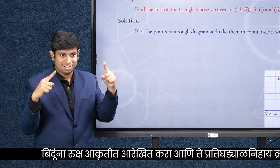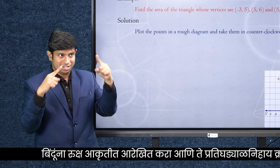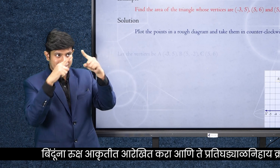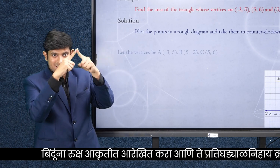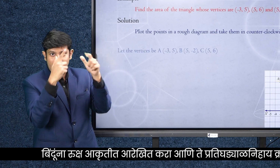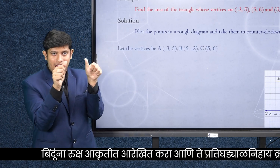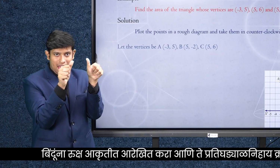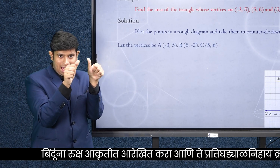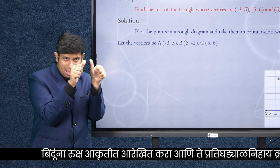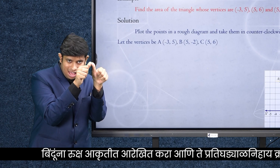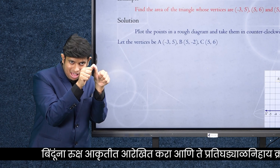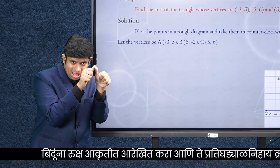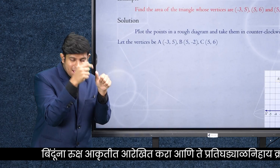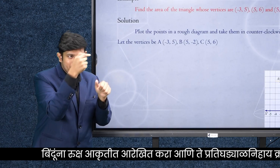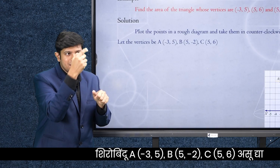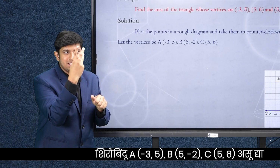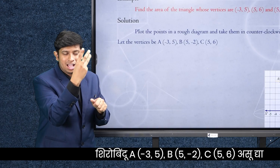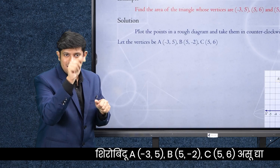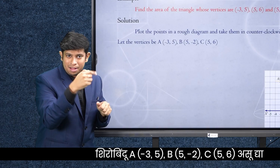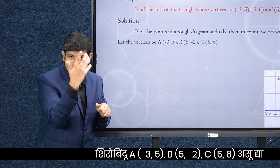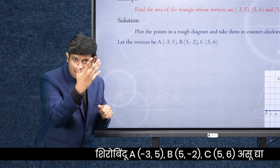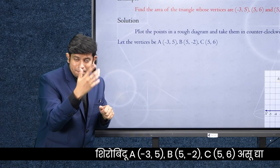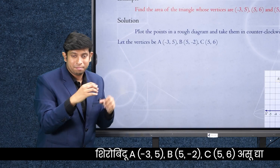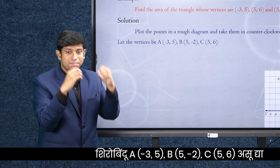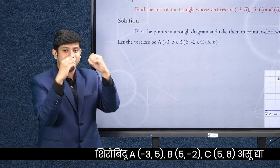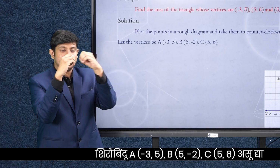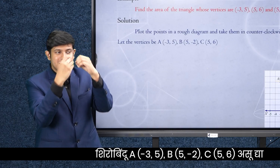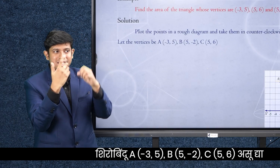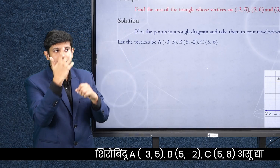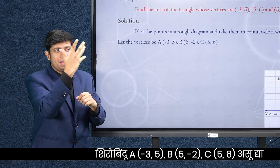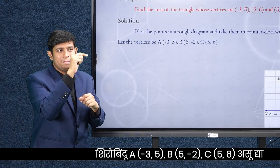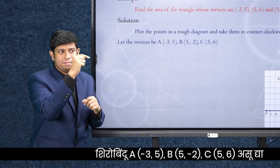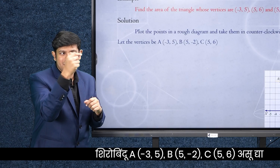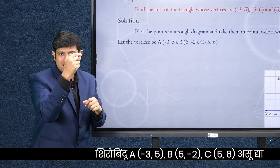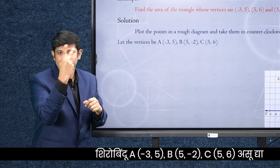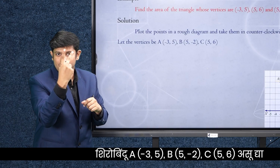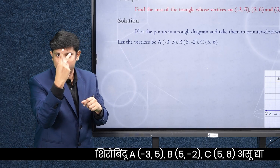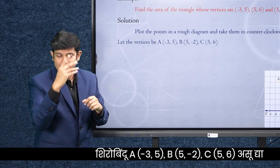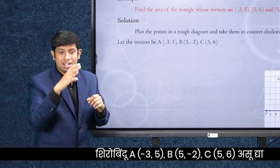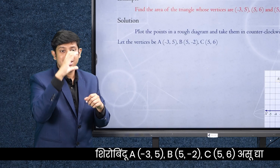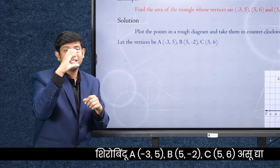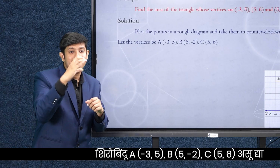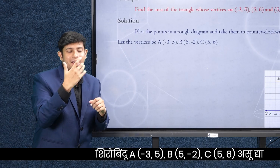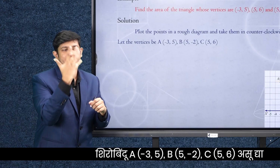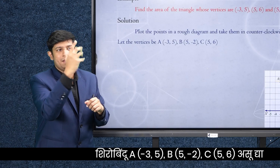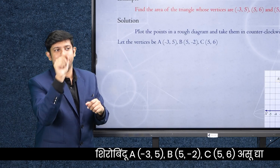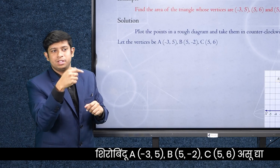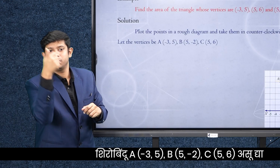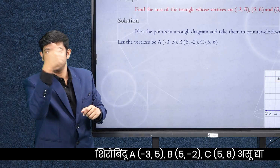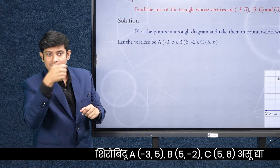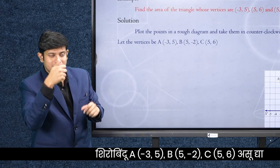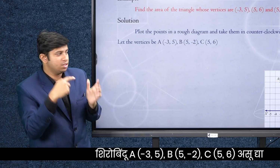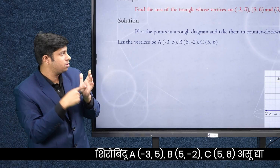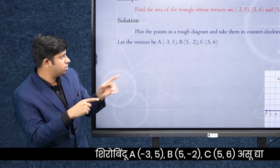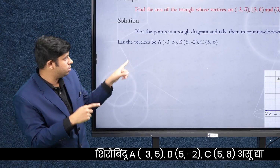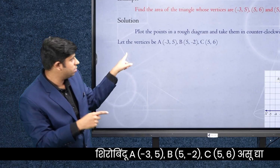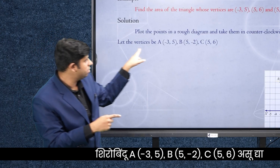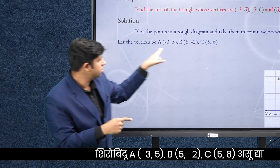निहाय क्रमाने घ्या. शिरोबिंदू A of A -3, 5, B